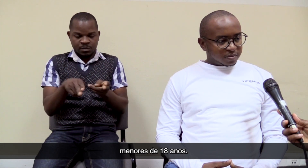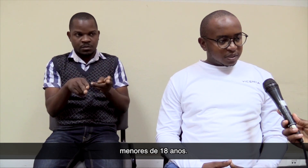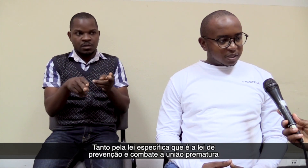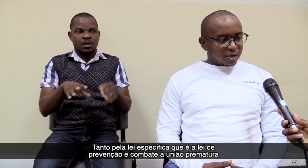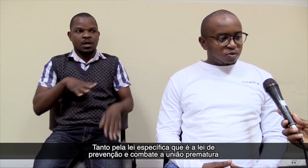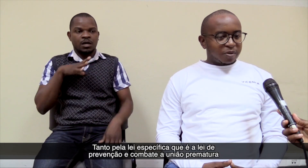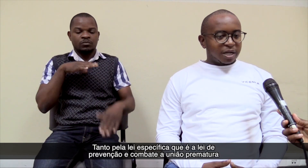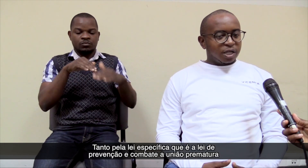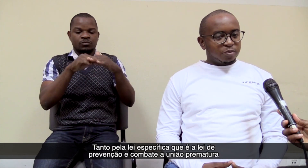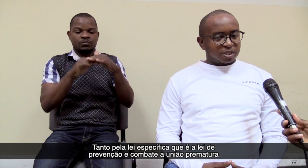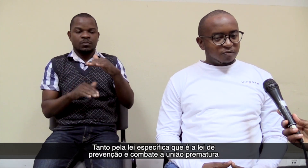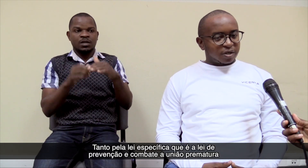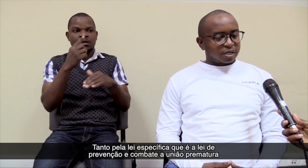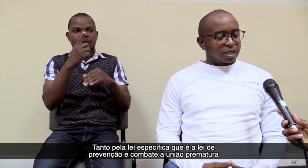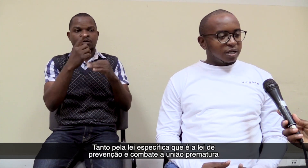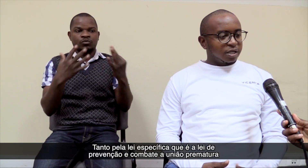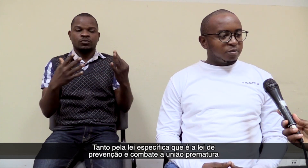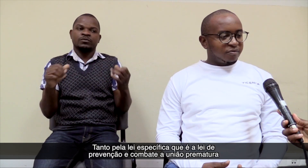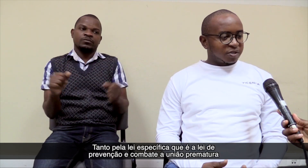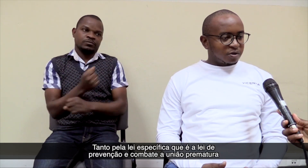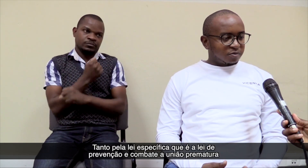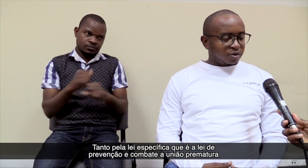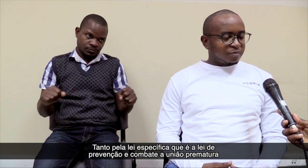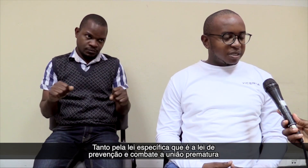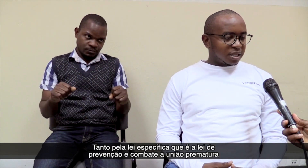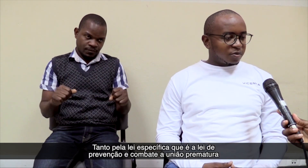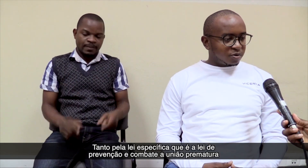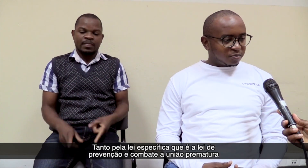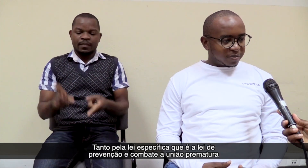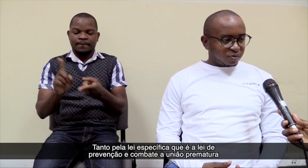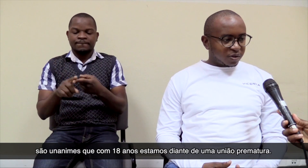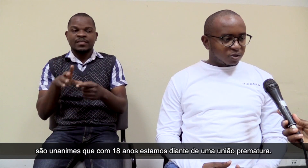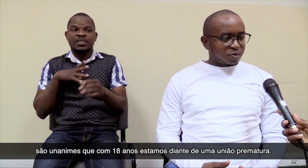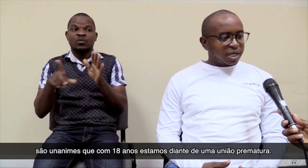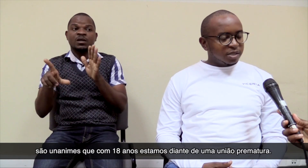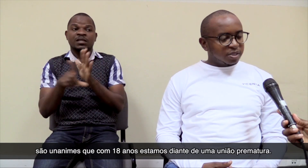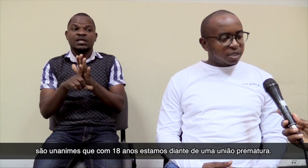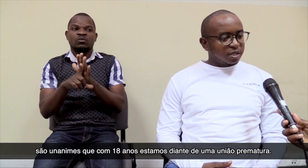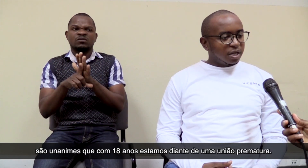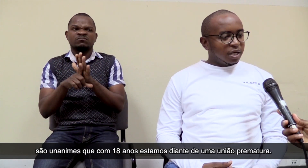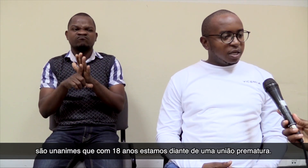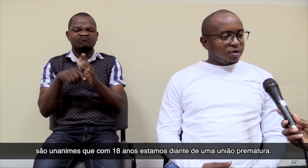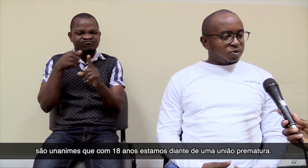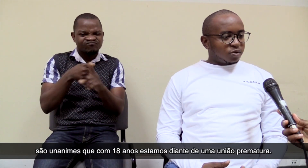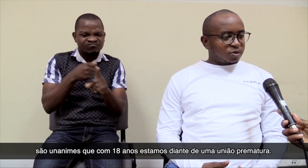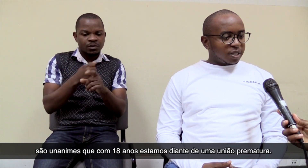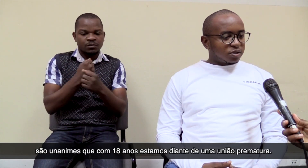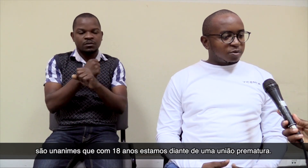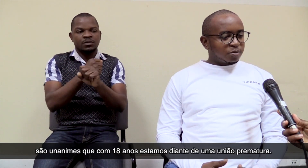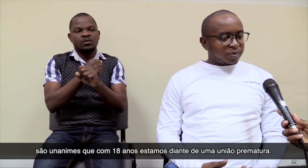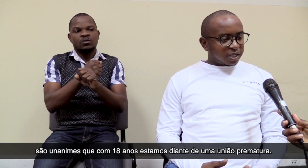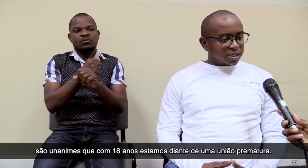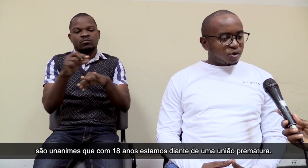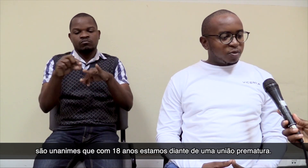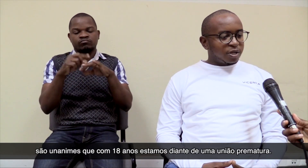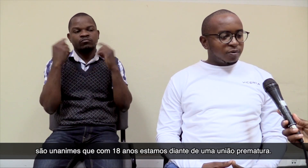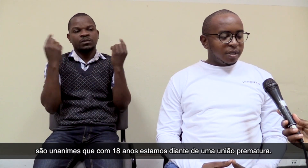sucede? É que durante dessa legislação, começando da lei geral, que é a própria lei da família, ela aborda o seguinte, dizendo